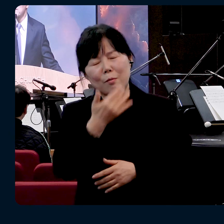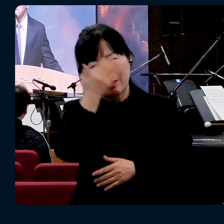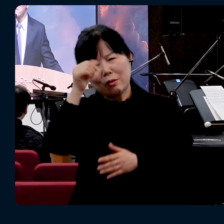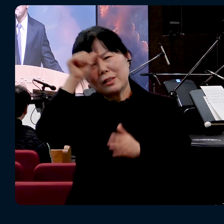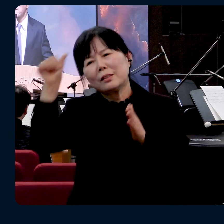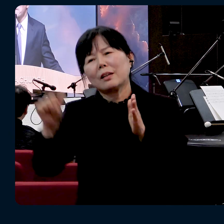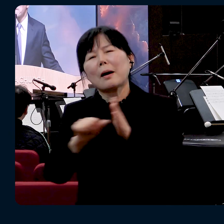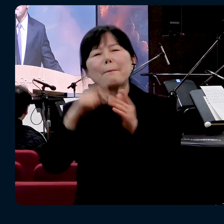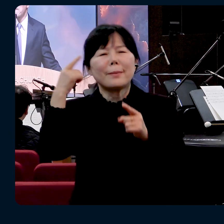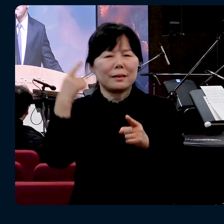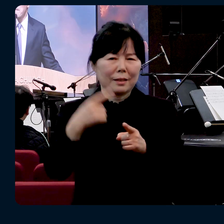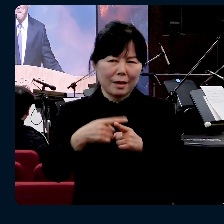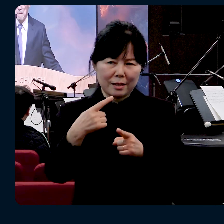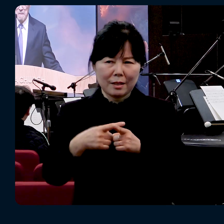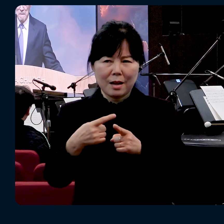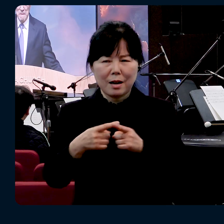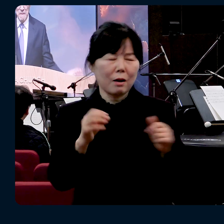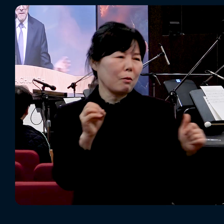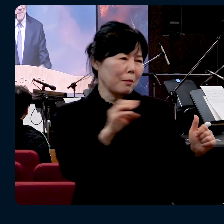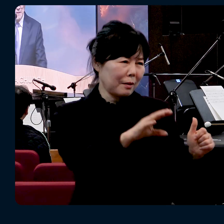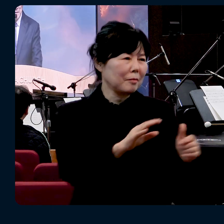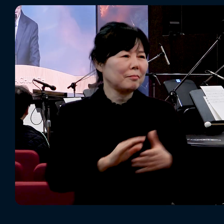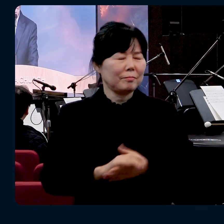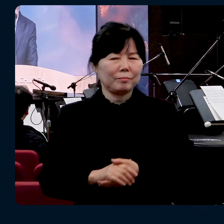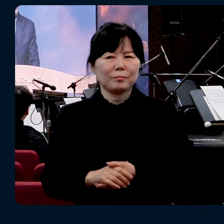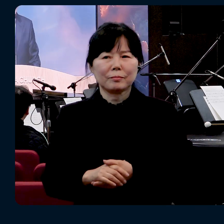그래서 그것이 아름다운 거예요.